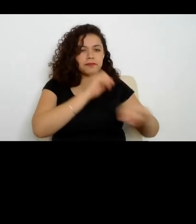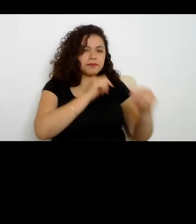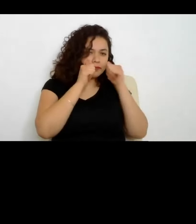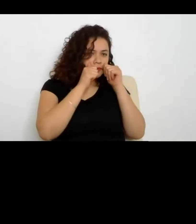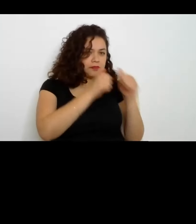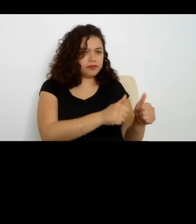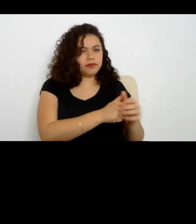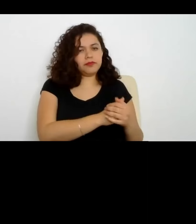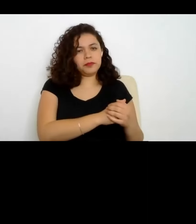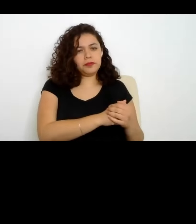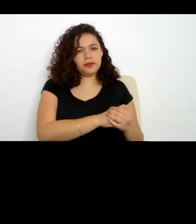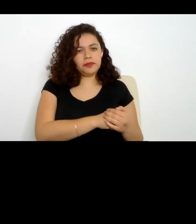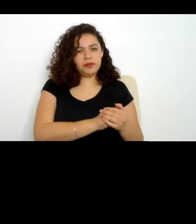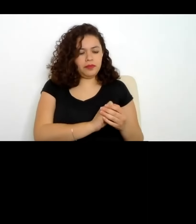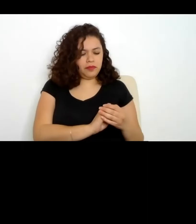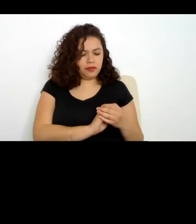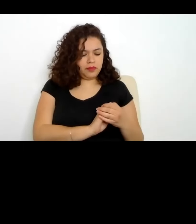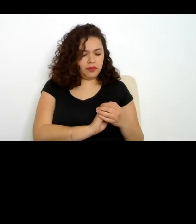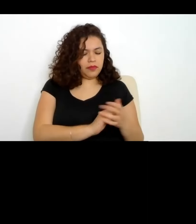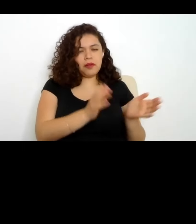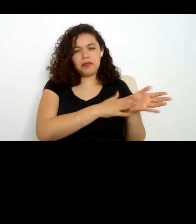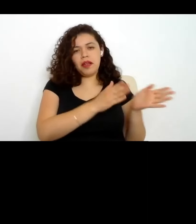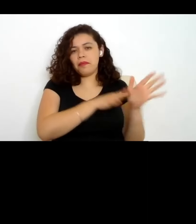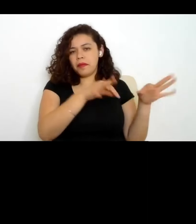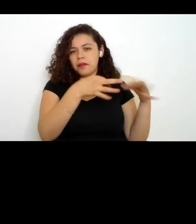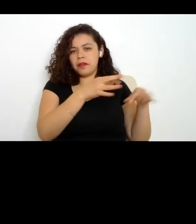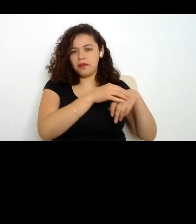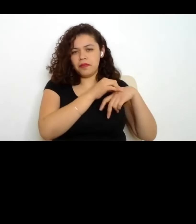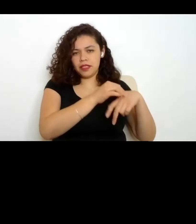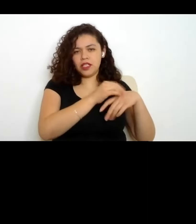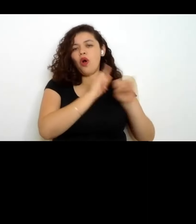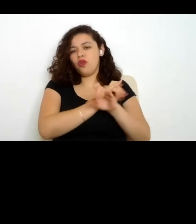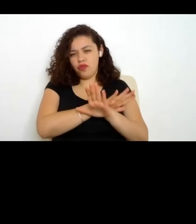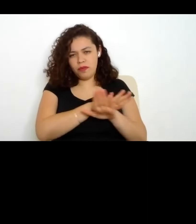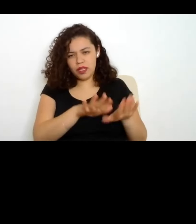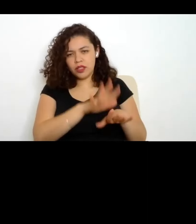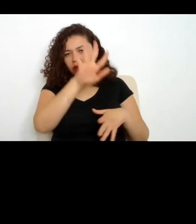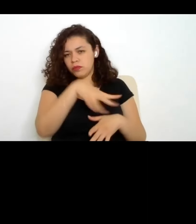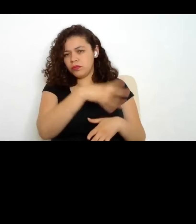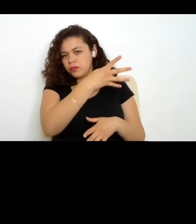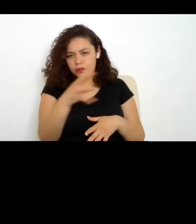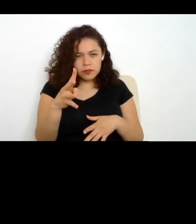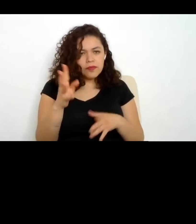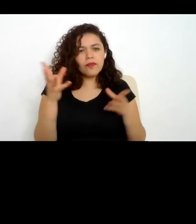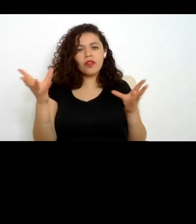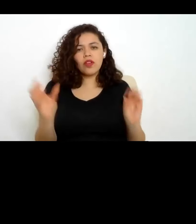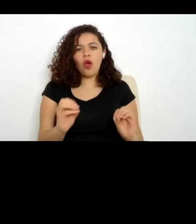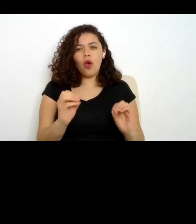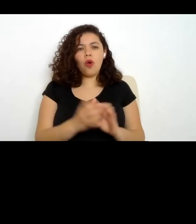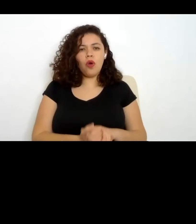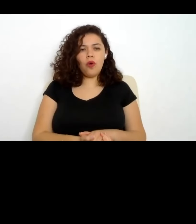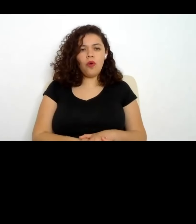bueno, ya sea en un expediente físico o en una base de datos o en el caso de terceros, cuando, por ejemplo,